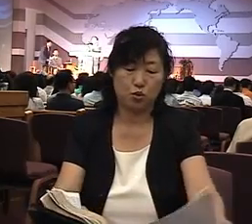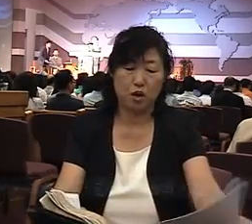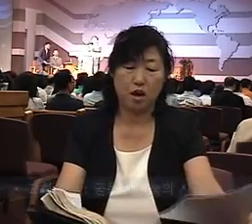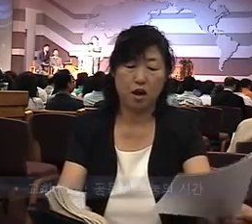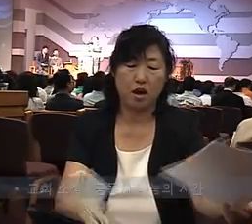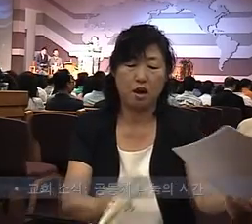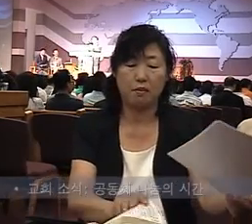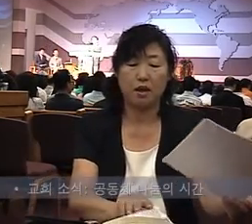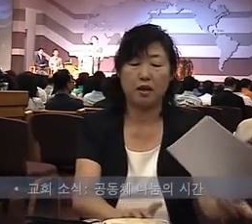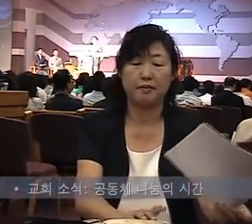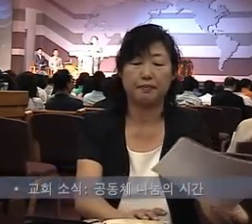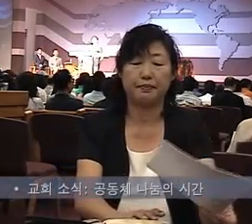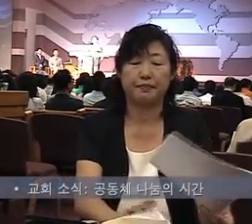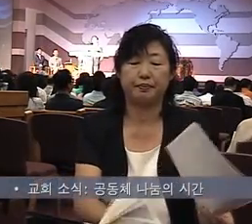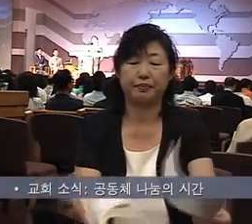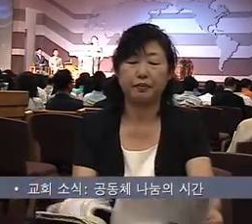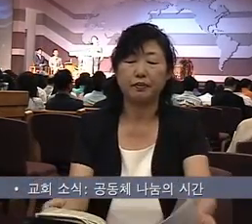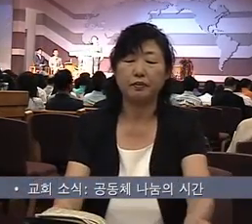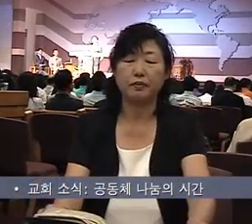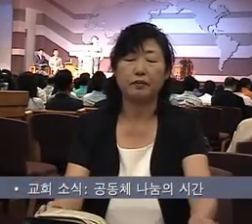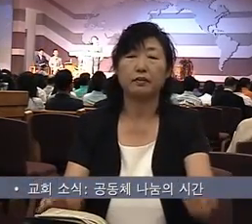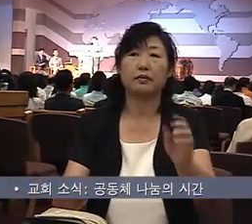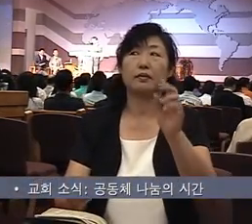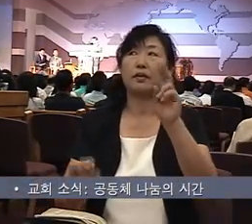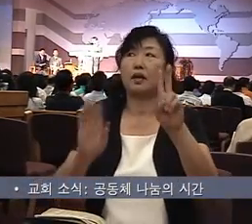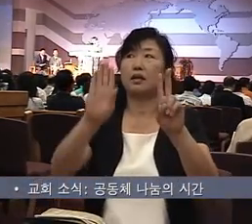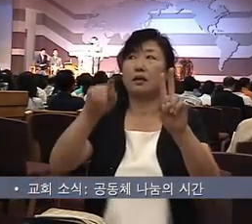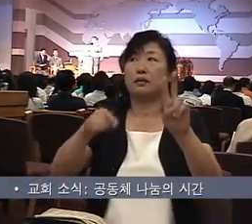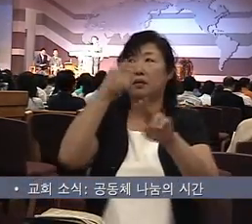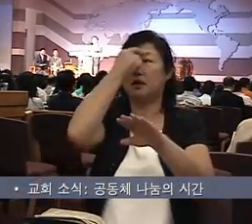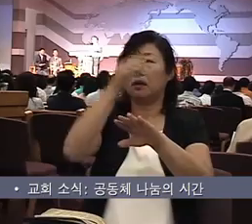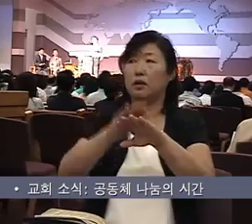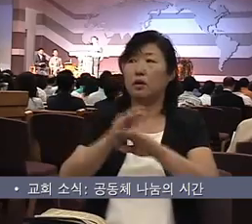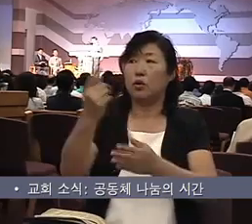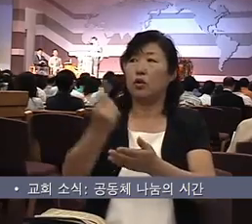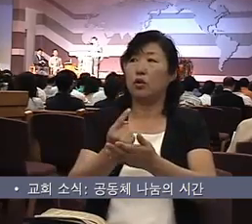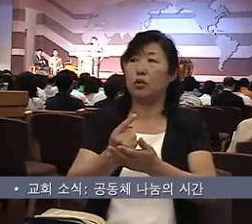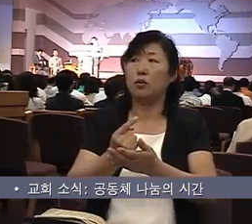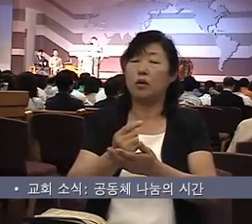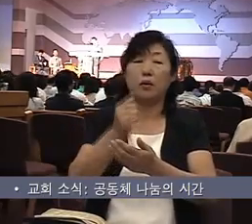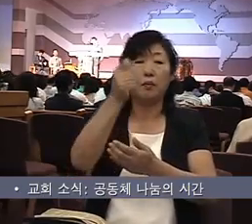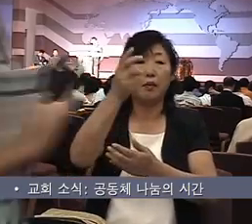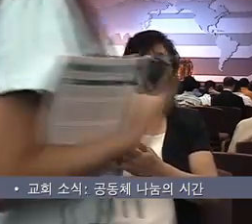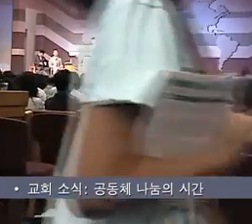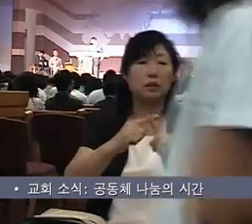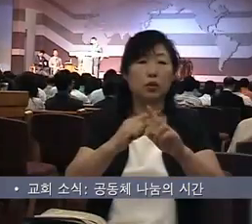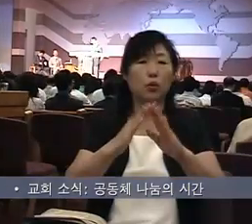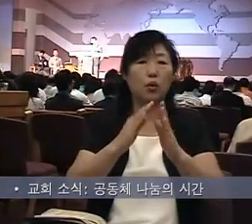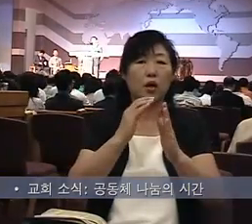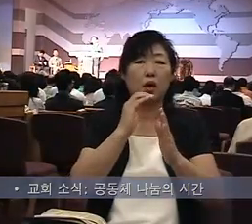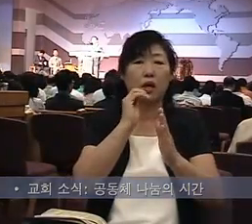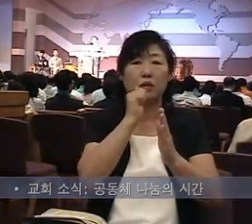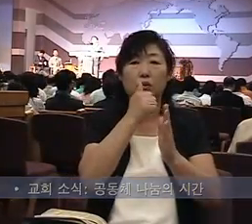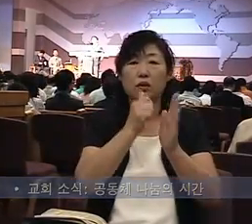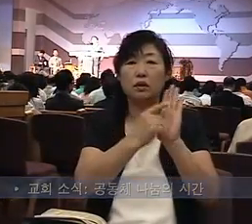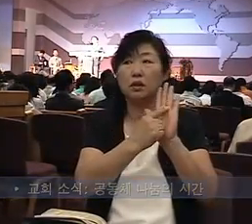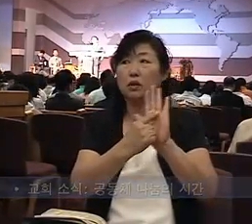할렐루야. 2부 예배 나오신 여러분 주님의 이름으로 환영합니다. 몇 가지 교회 소식 알려드리겠습니다. 지난